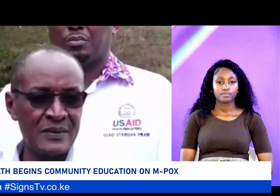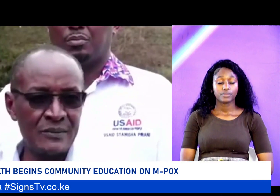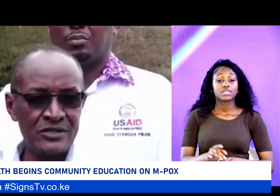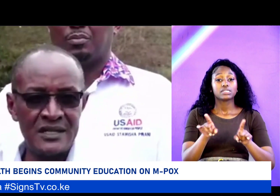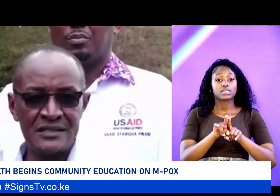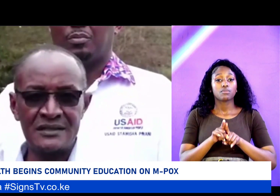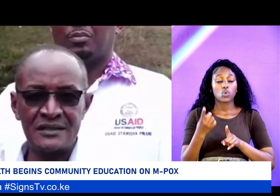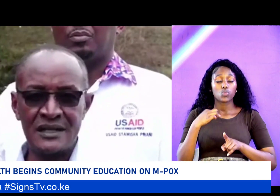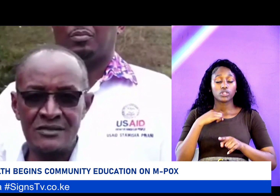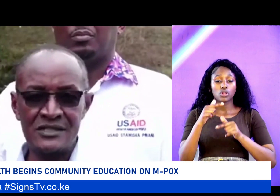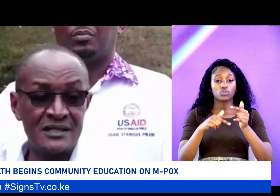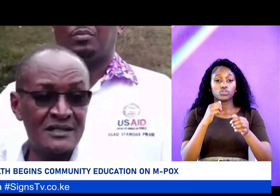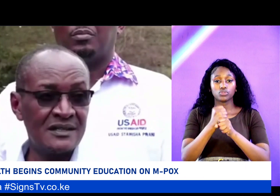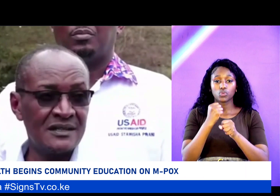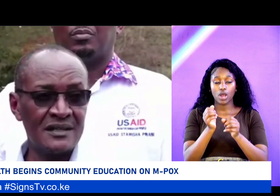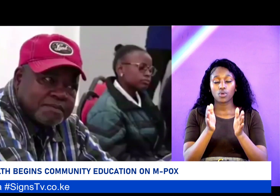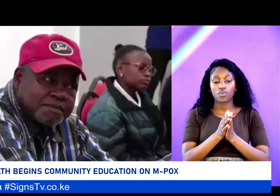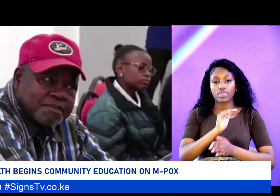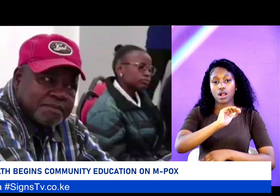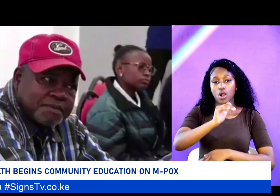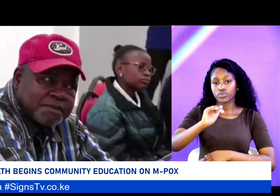Na tunaendelea kufanya kazi pamoja na